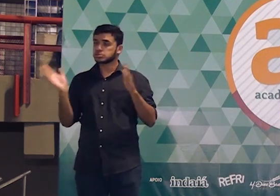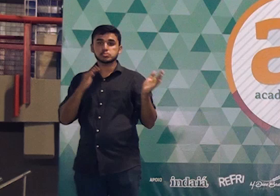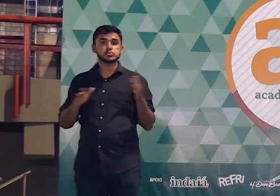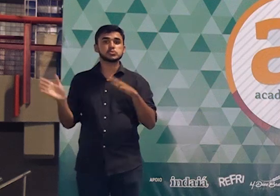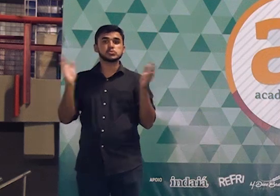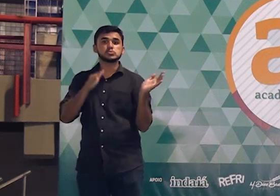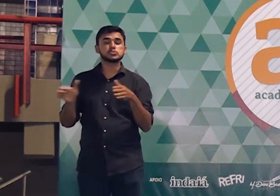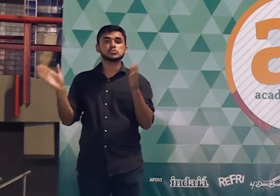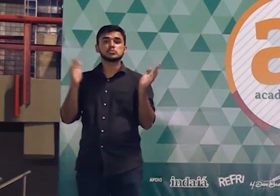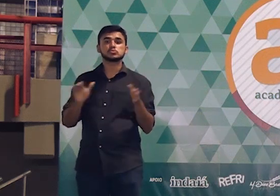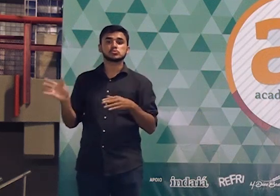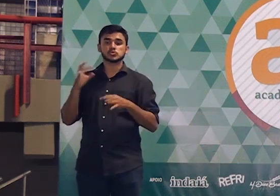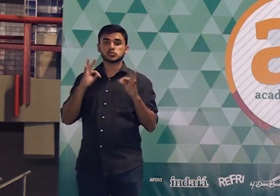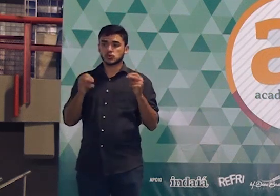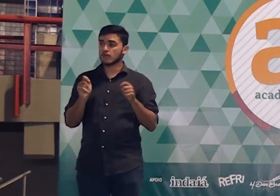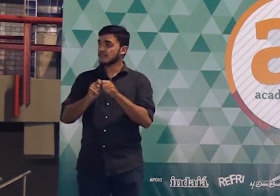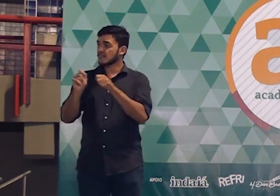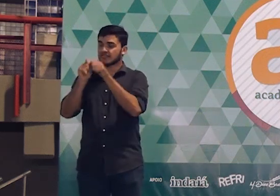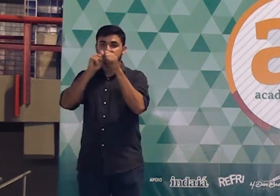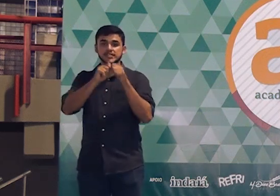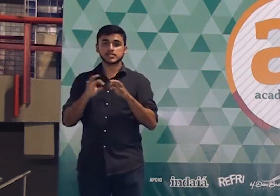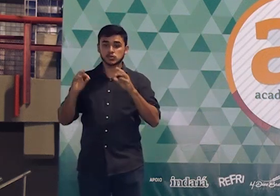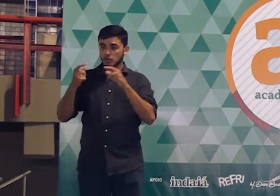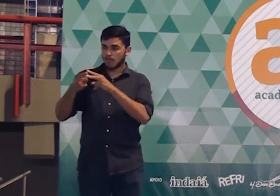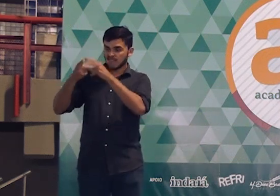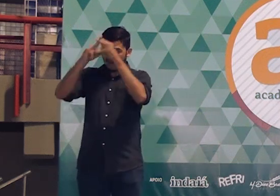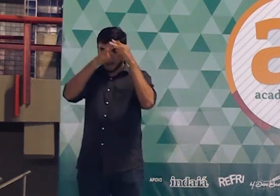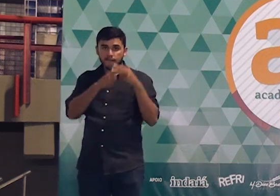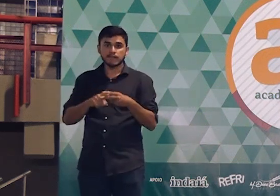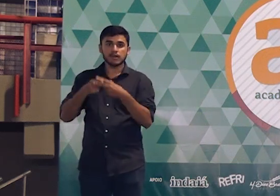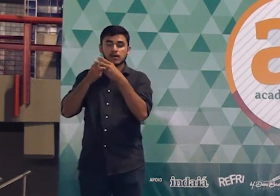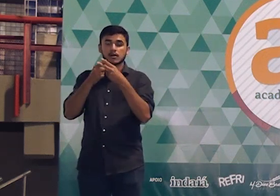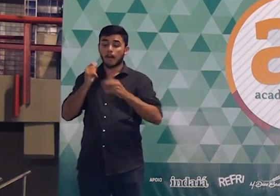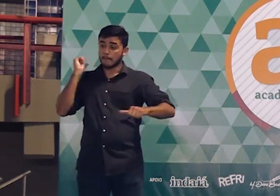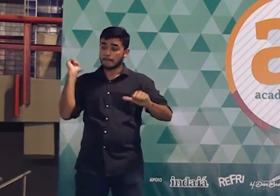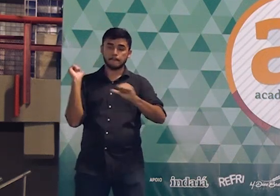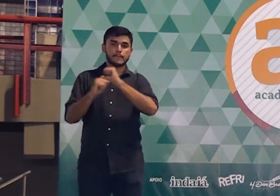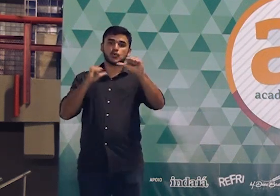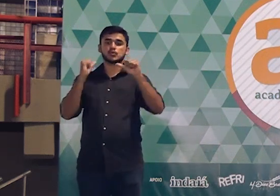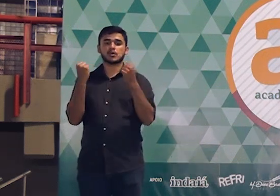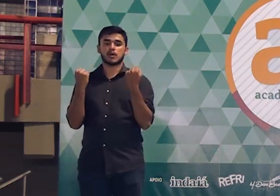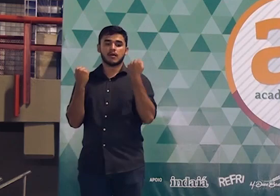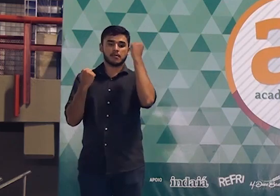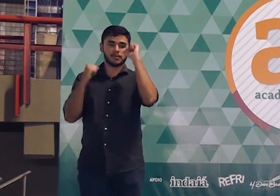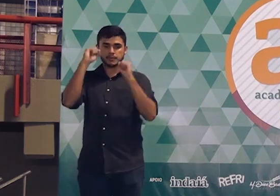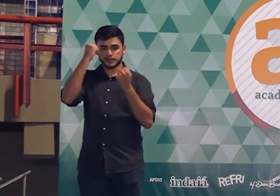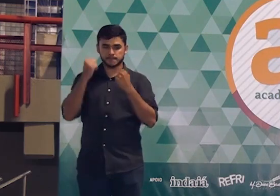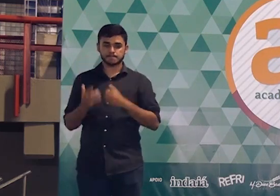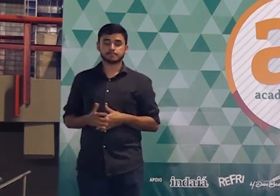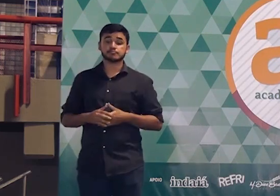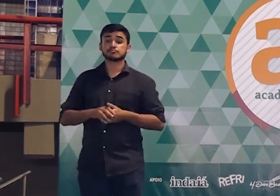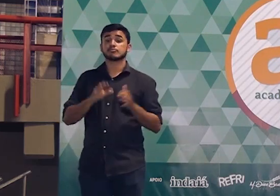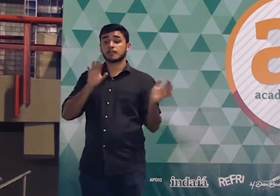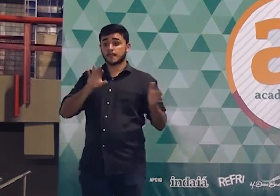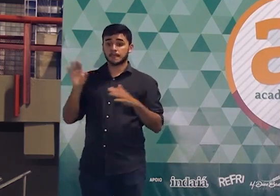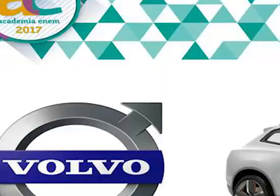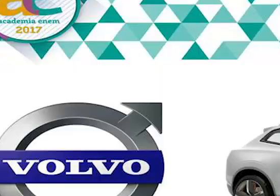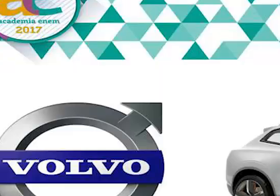Ou seja, ele dinamizou a produção. Então o cara revolucionou a indústria, Trigueiro, pra caramba. E tem